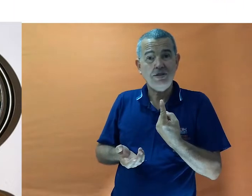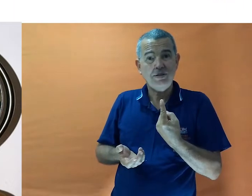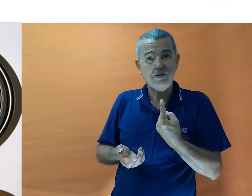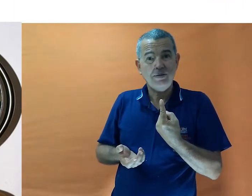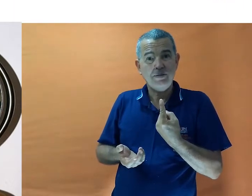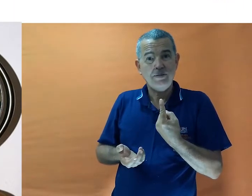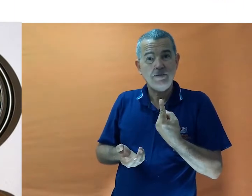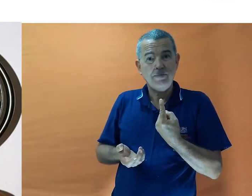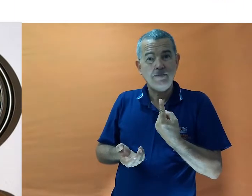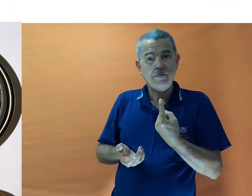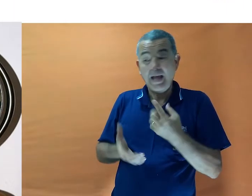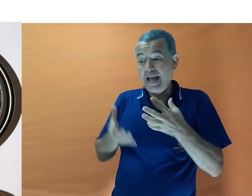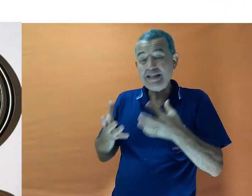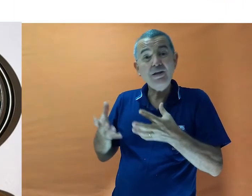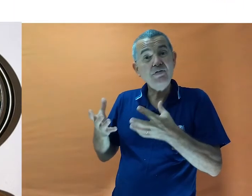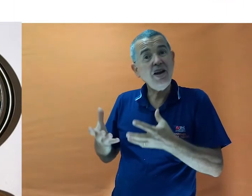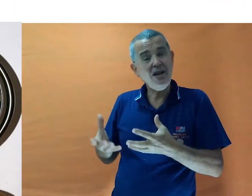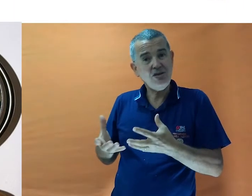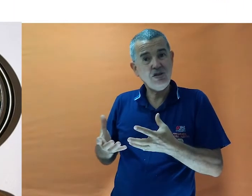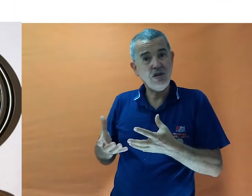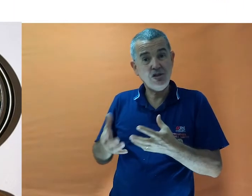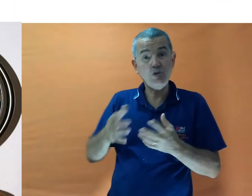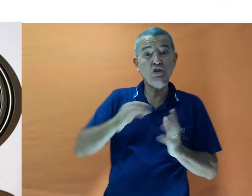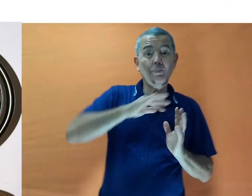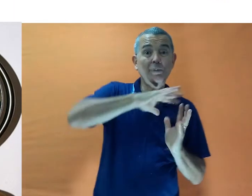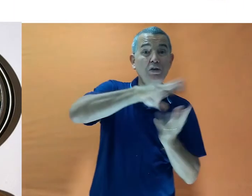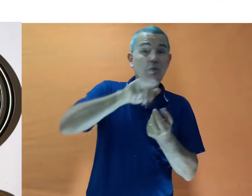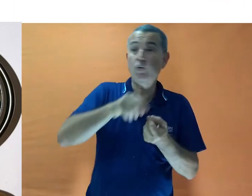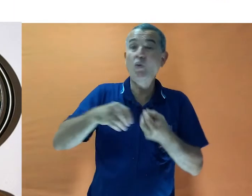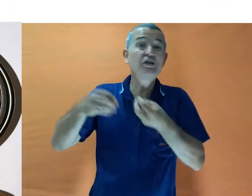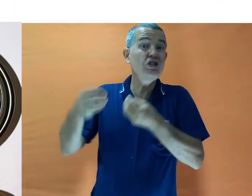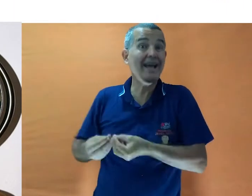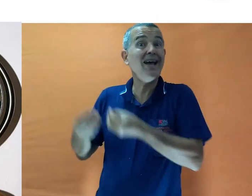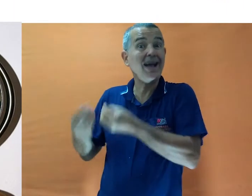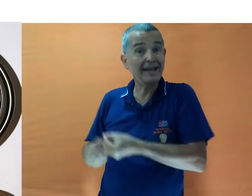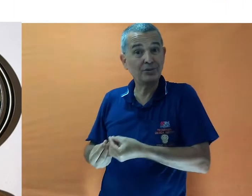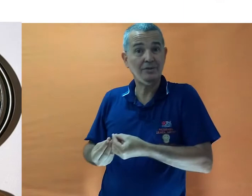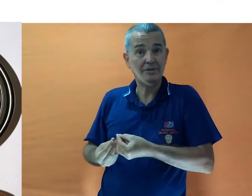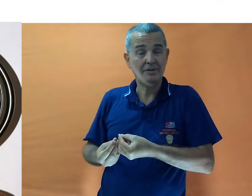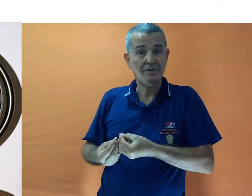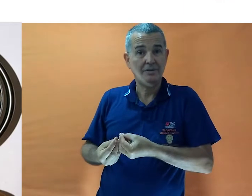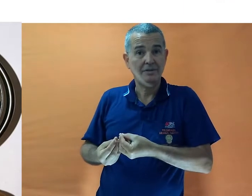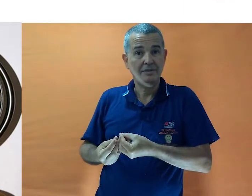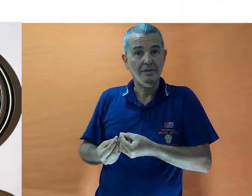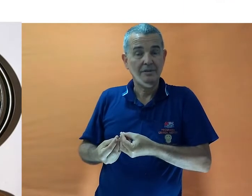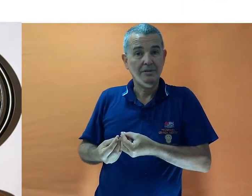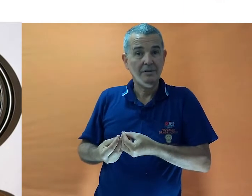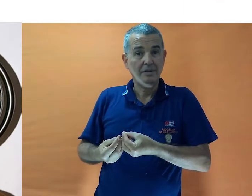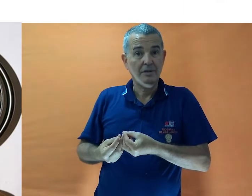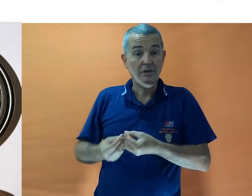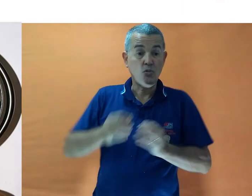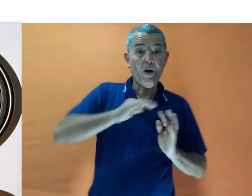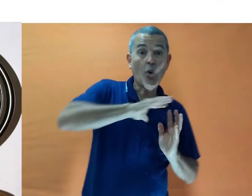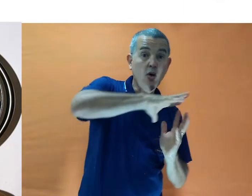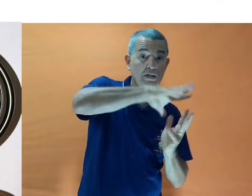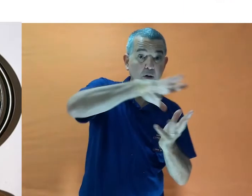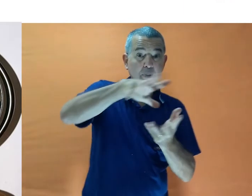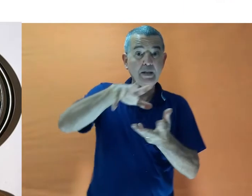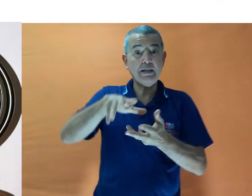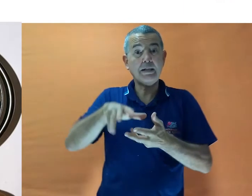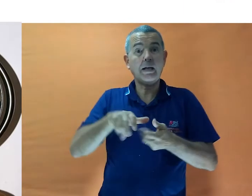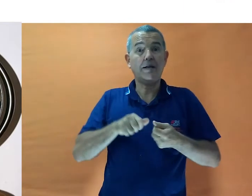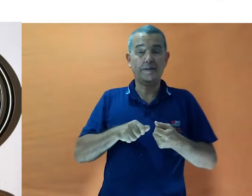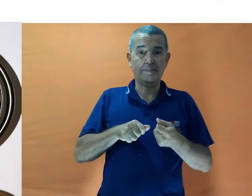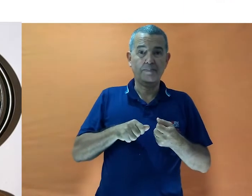Diferente. É diferente. Se eu chamo a mesma coisa, está errado. Então, uma coisa é o